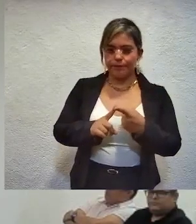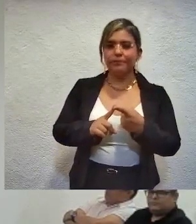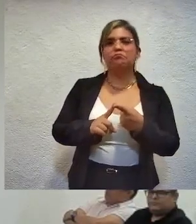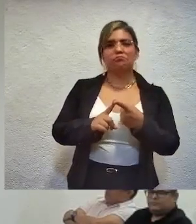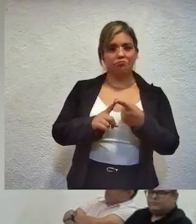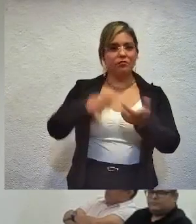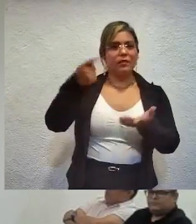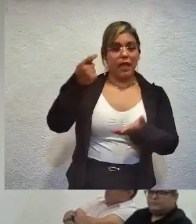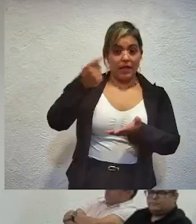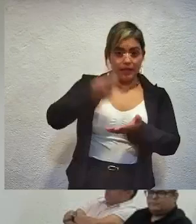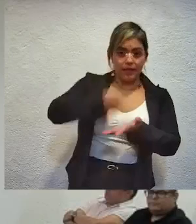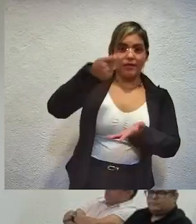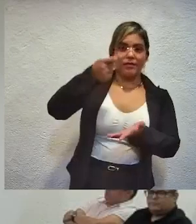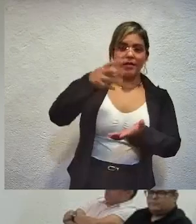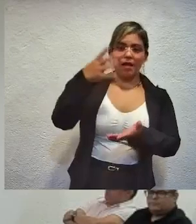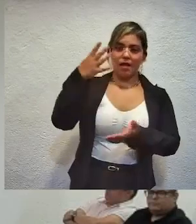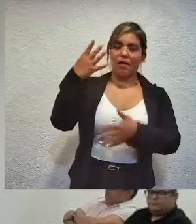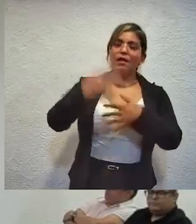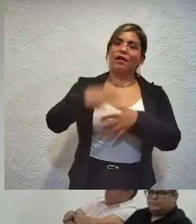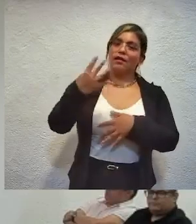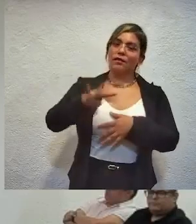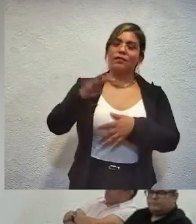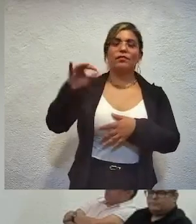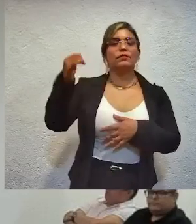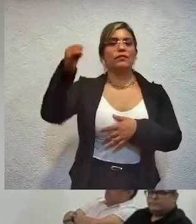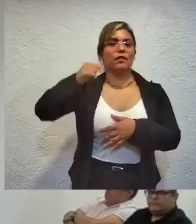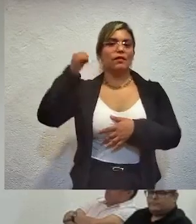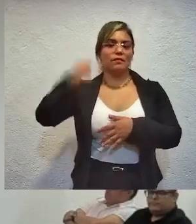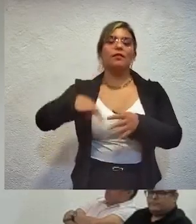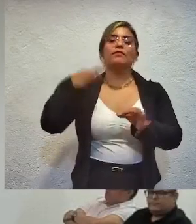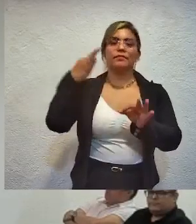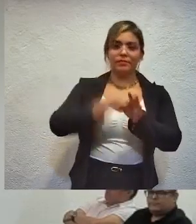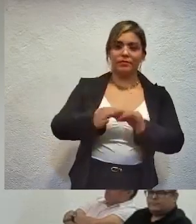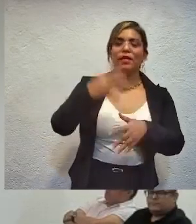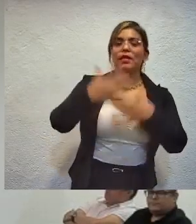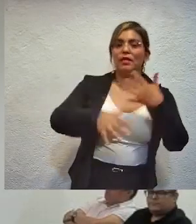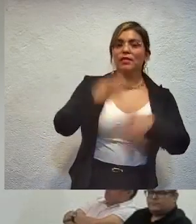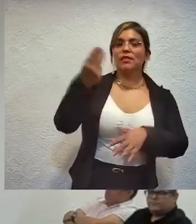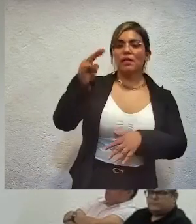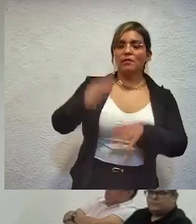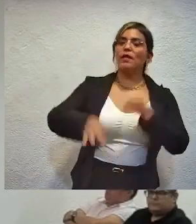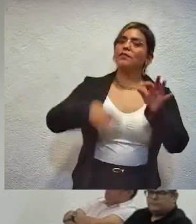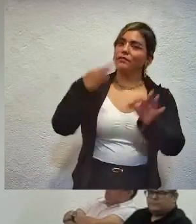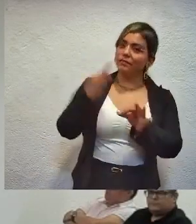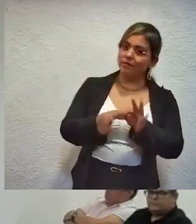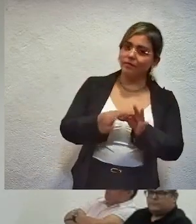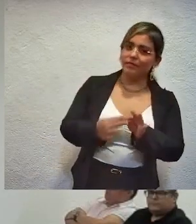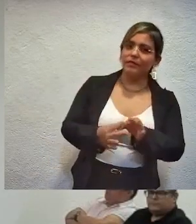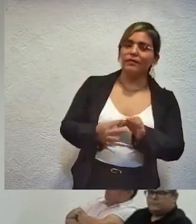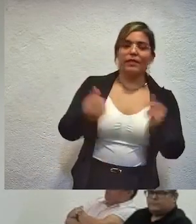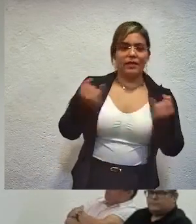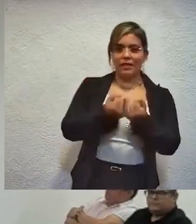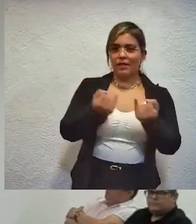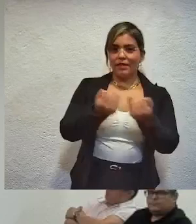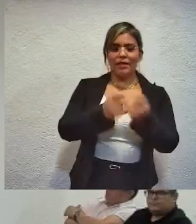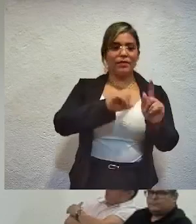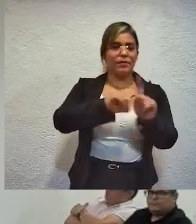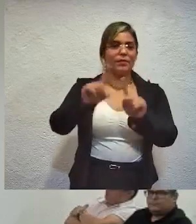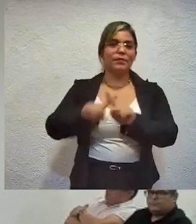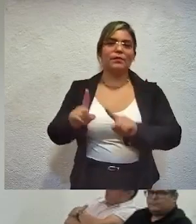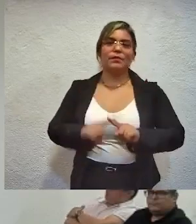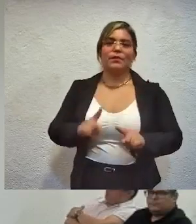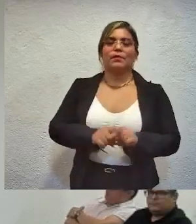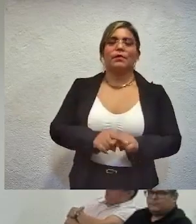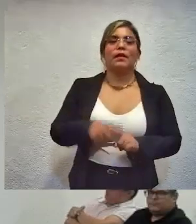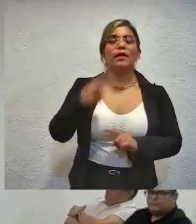la sentencia de 14 de abril, así como el acuerdo plenario de 15 de mayo, y se dejan sin efectos los apercibimientos secretados,